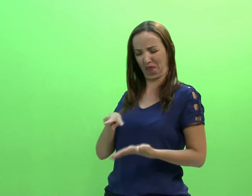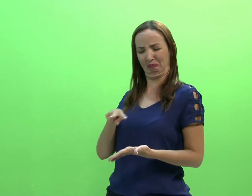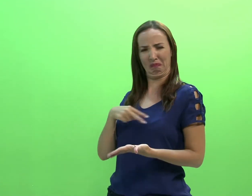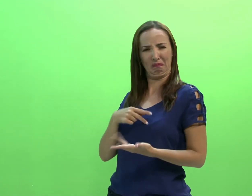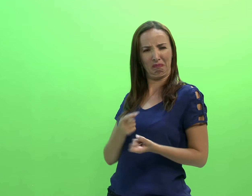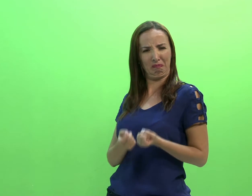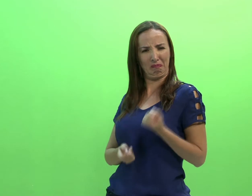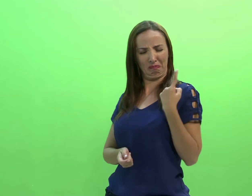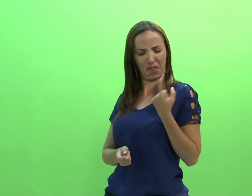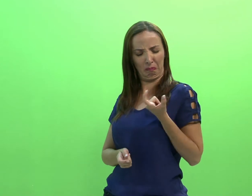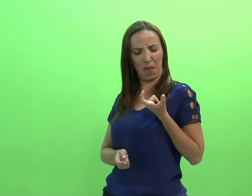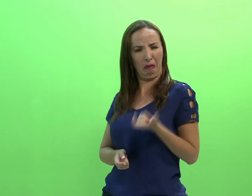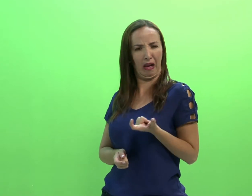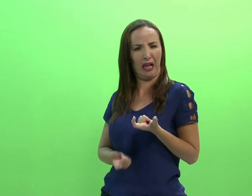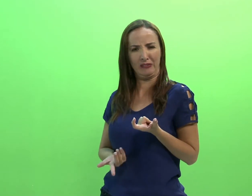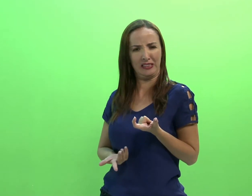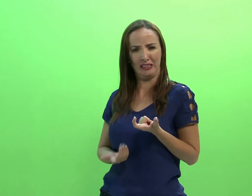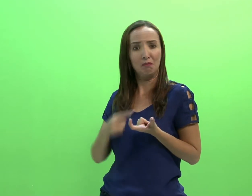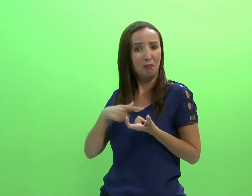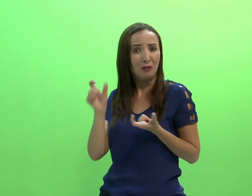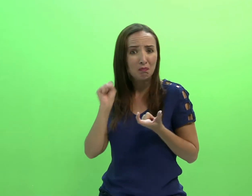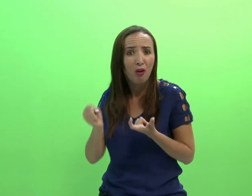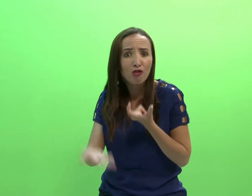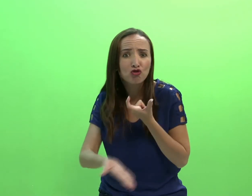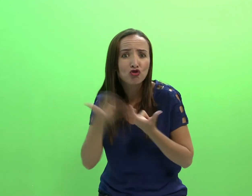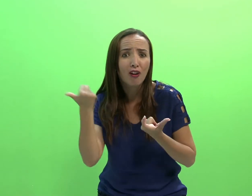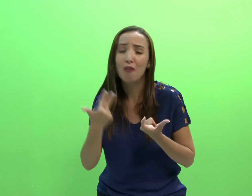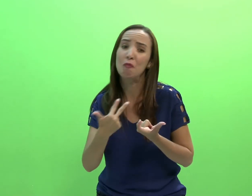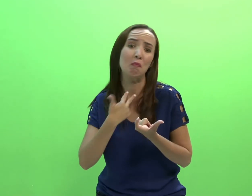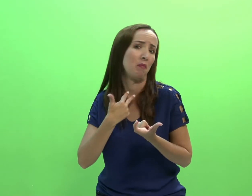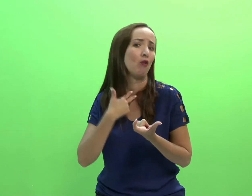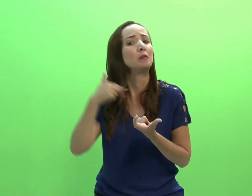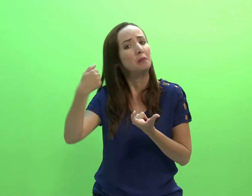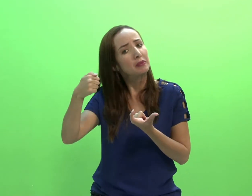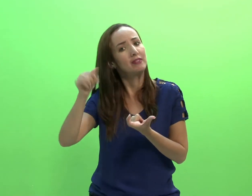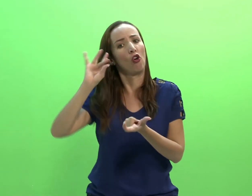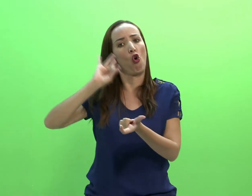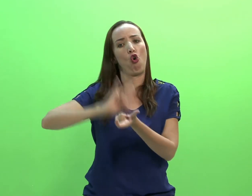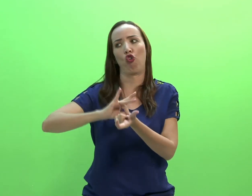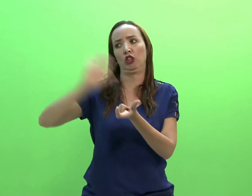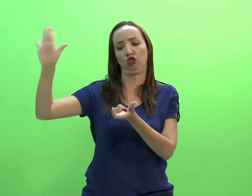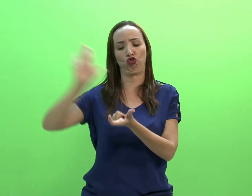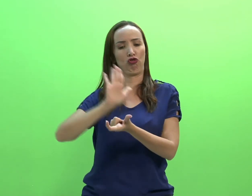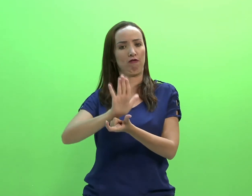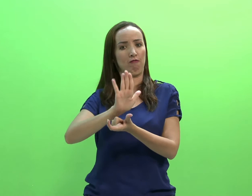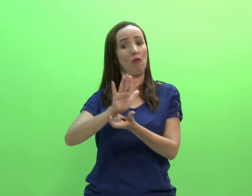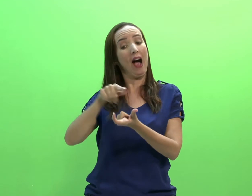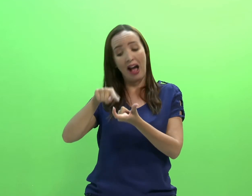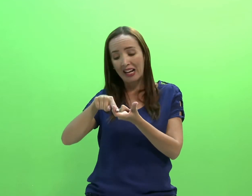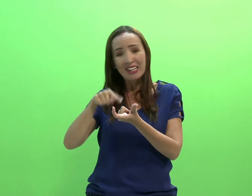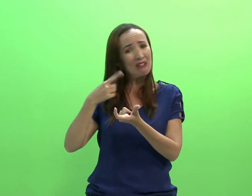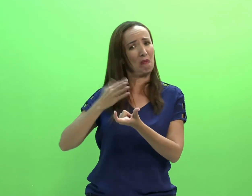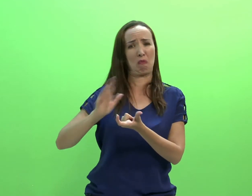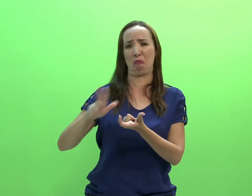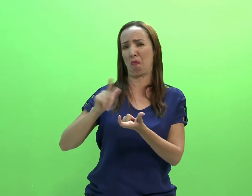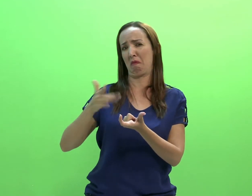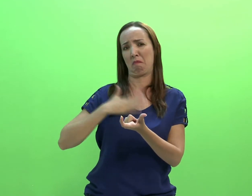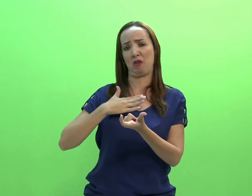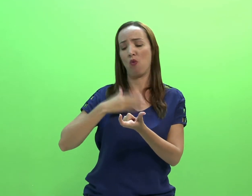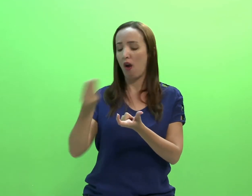Porque, por exemplo, talvez tenha uma palavra ali que sou estranho, mas eu não posso tirar, porque não foi eu que coloquei. Então,